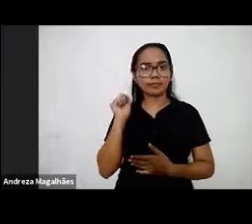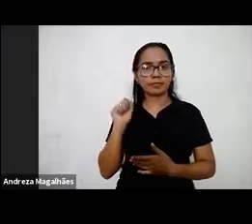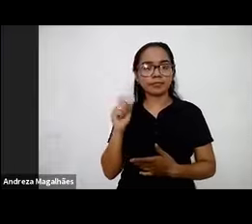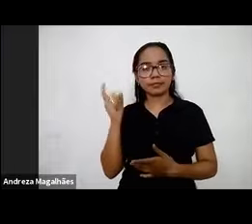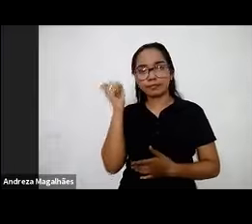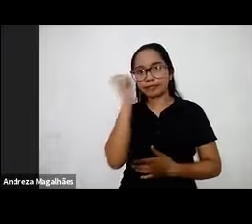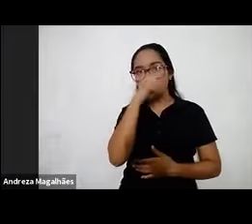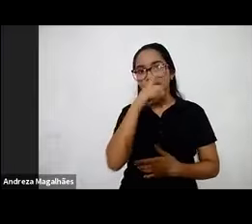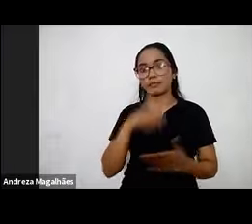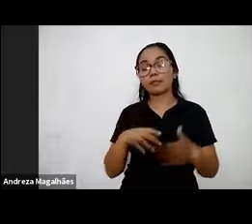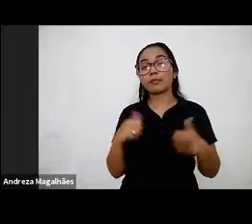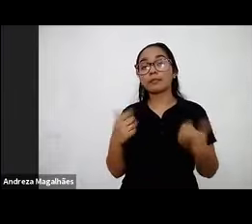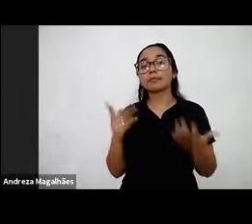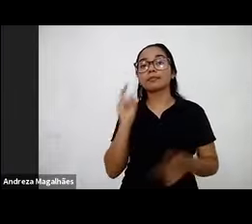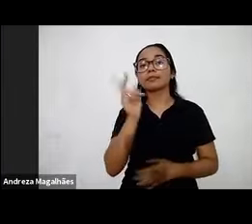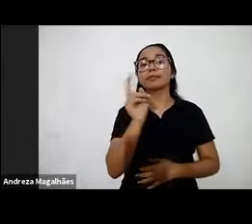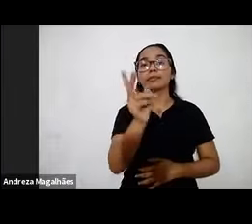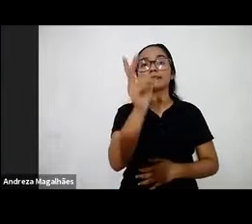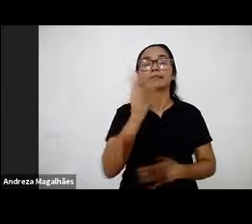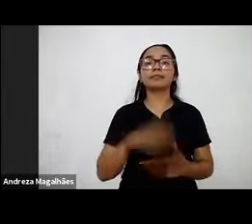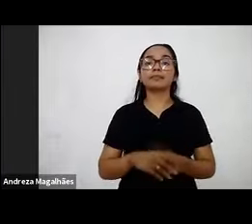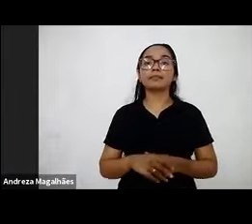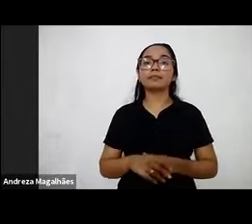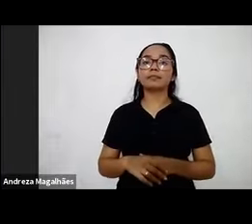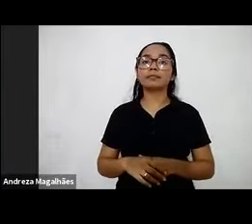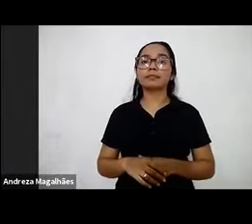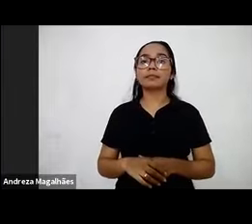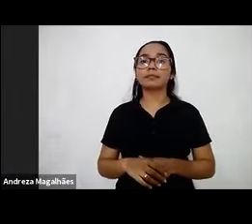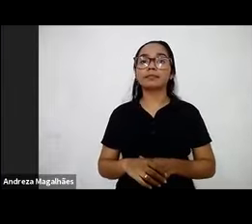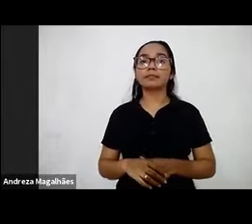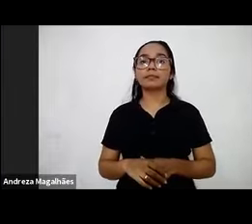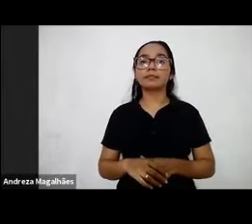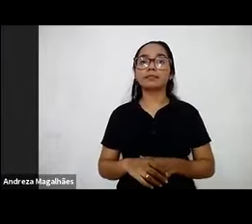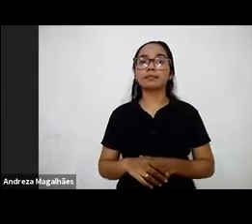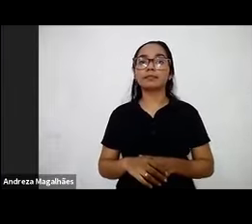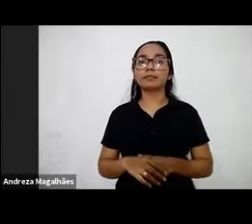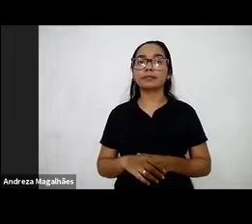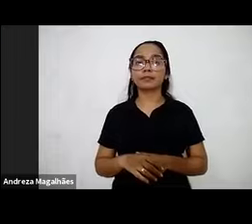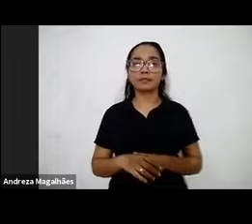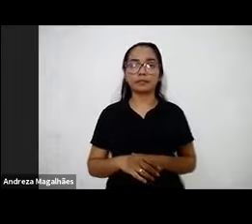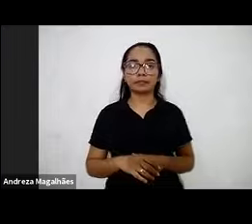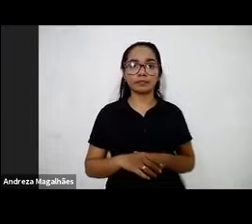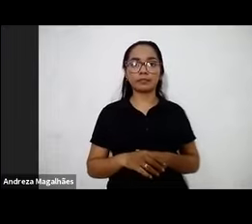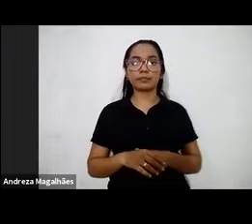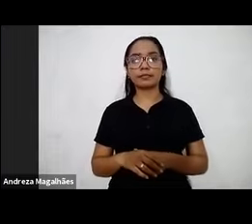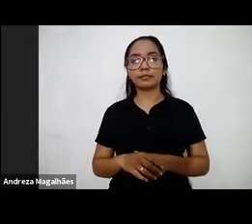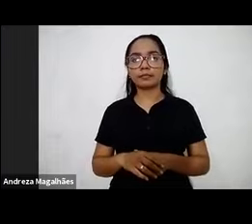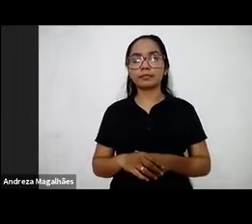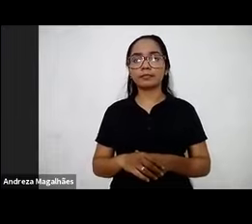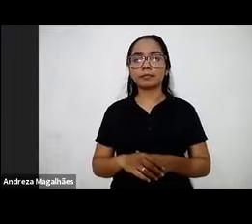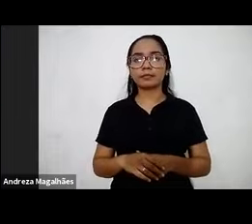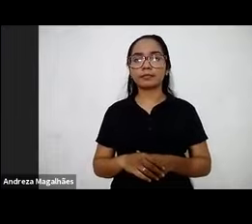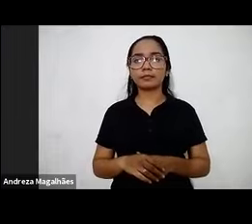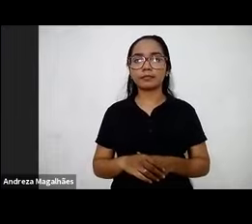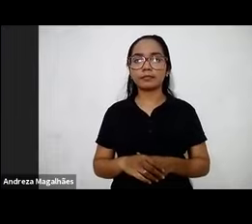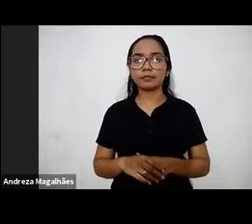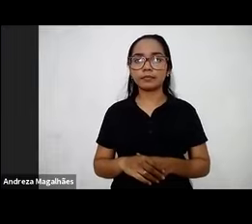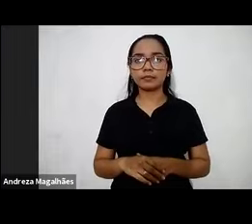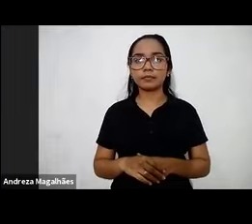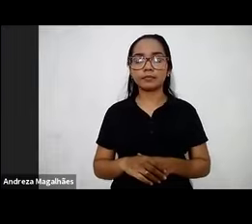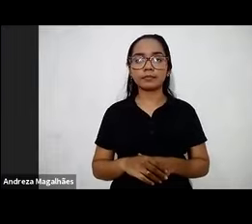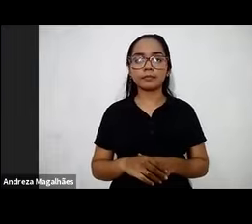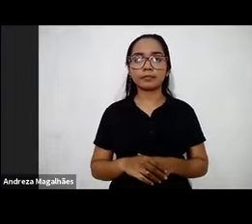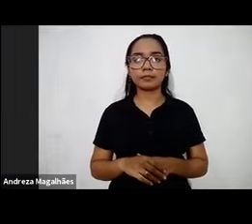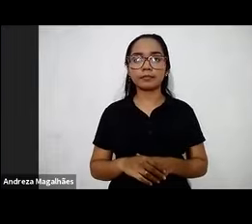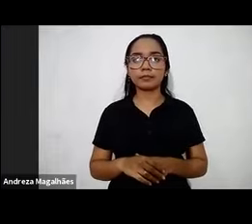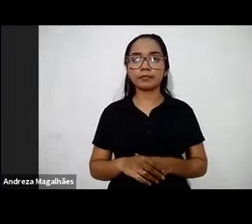conversam, dialogam, construem estratégias de forma conjunta, não mais de forma isolada, muitas vezes